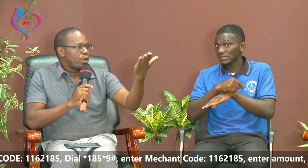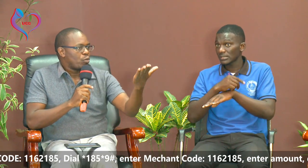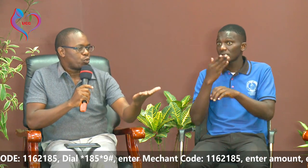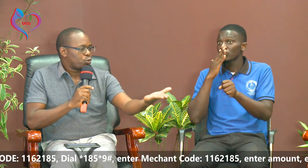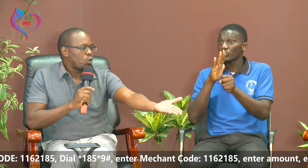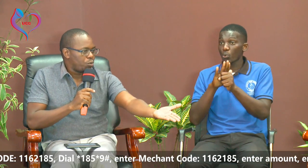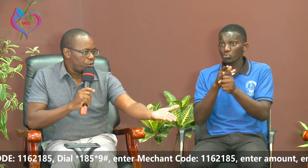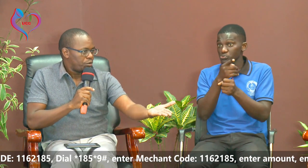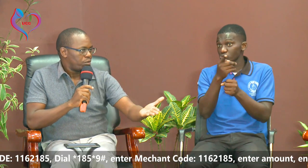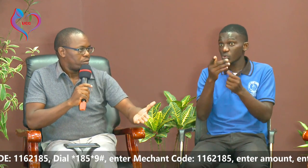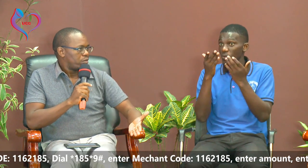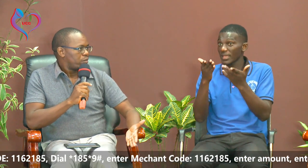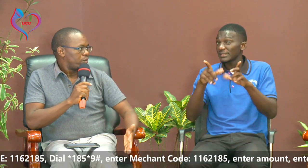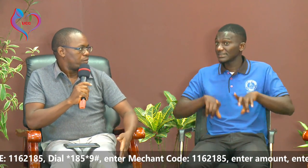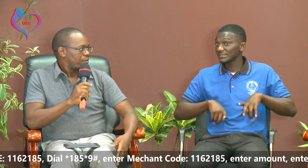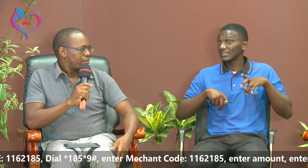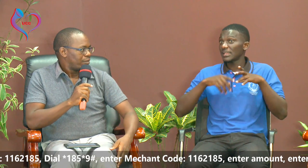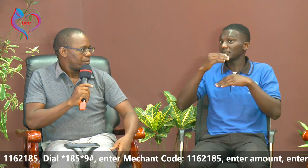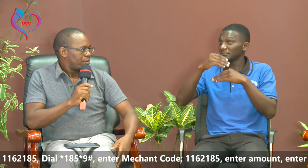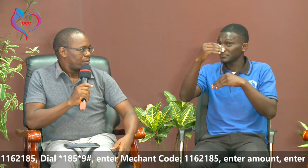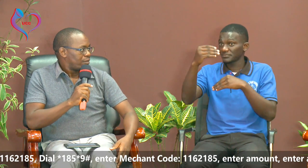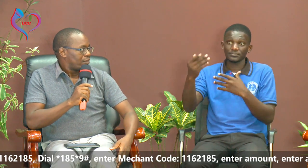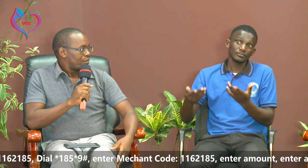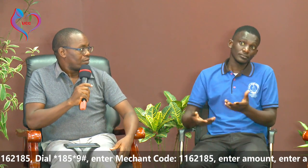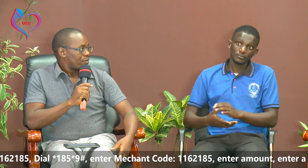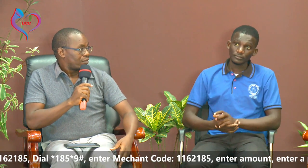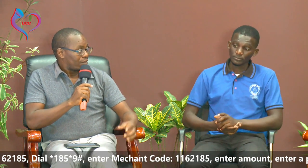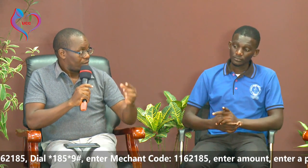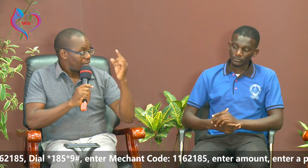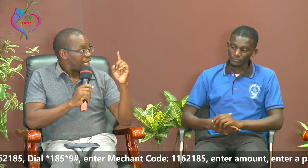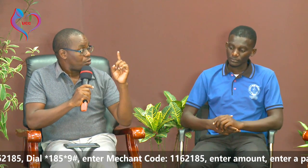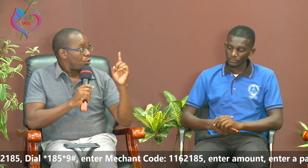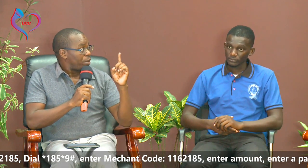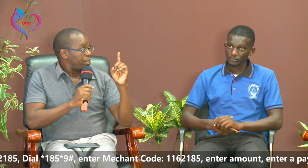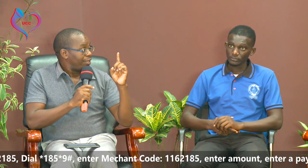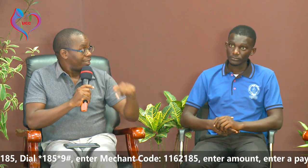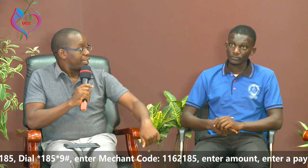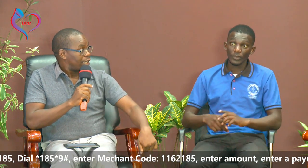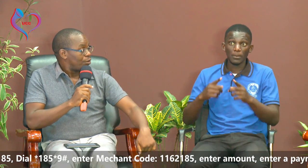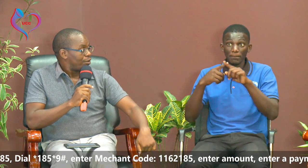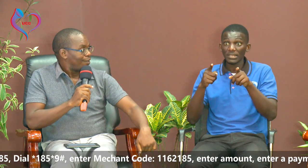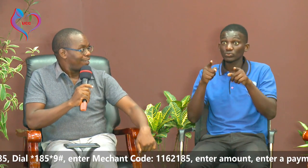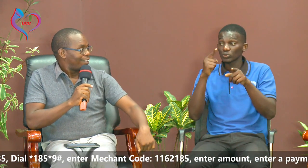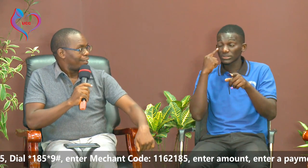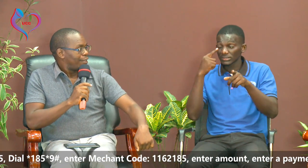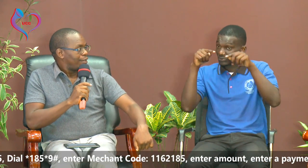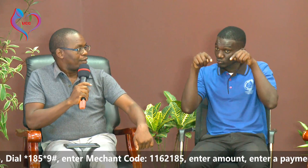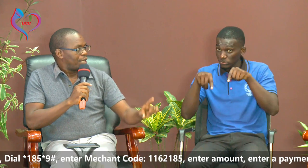obulamu okusukkako buno. Wewaawo. Naye nalwo olulabaddi? Leero. Olabye leero